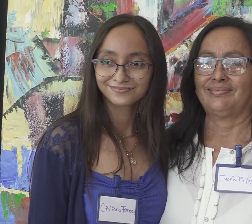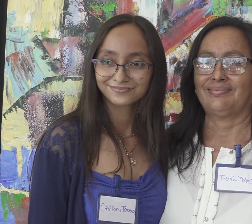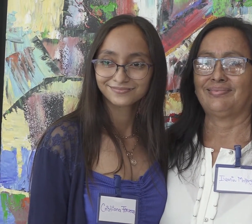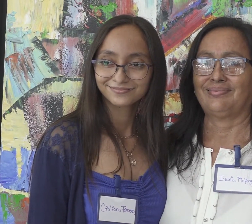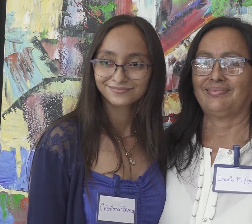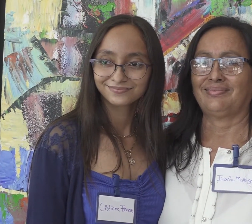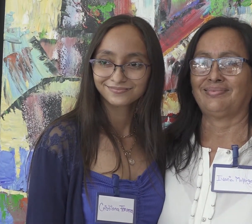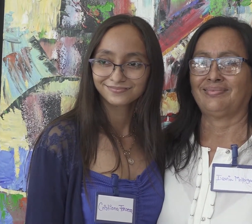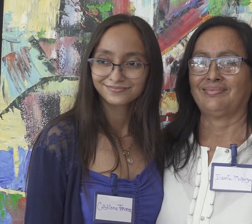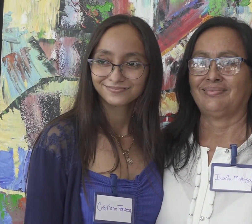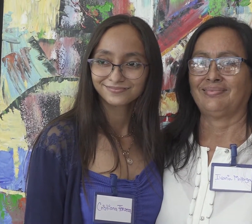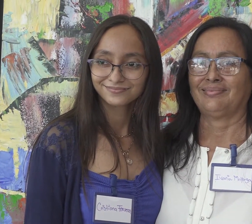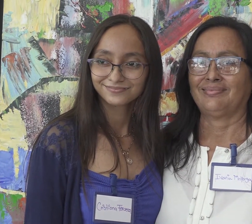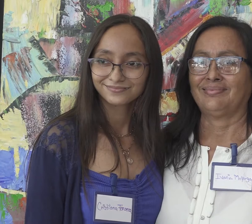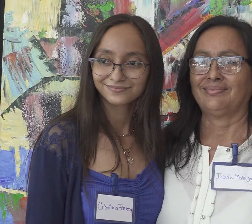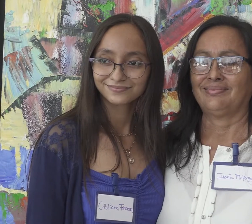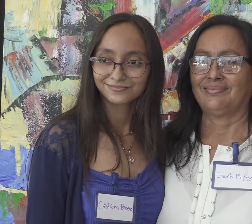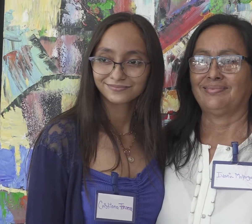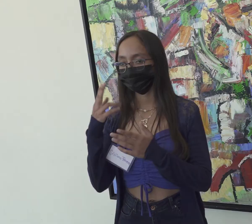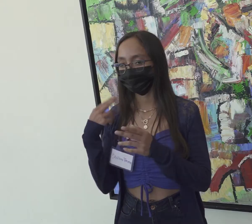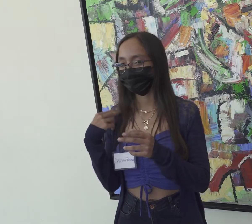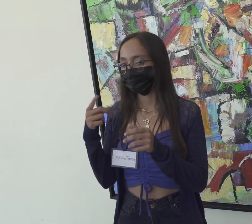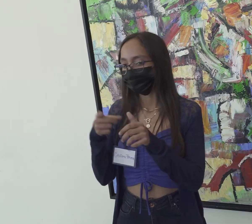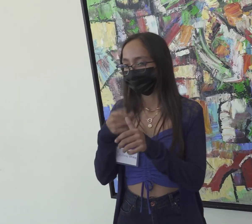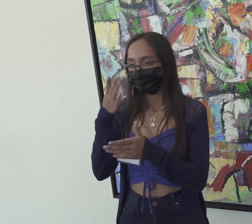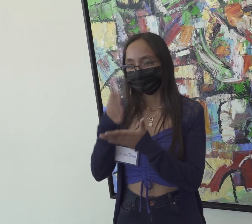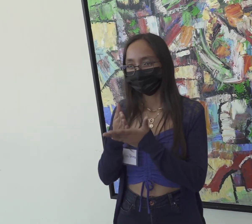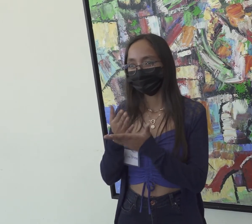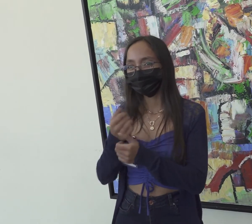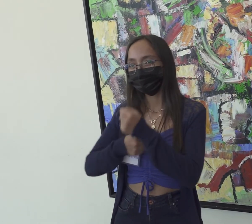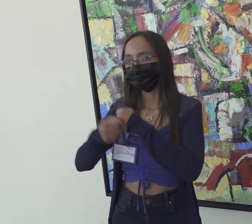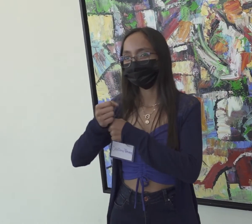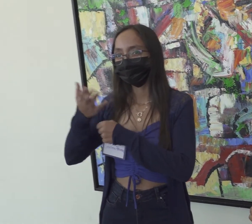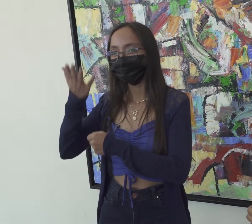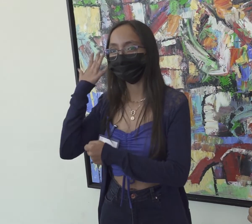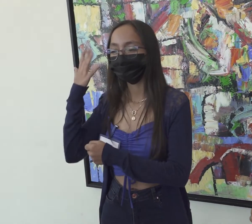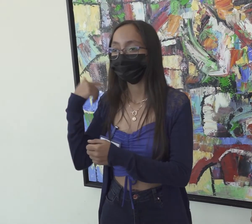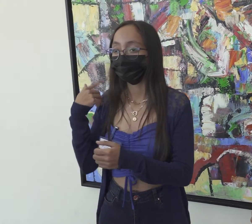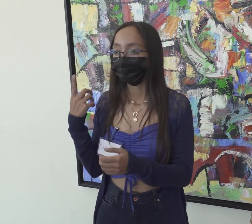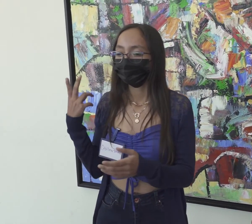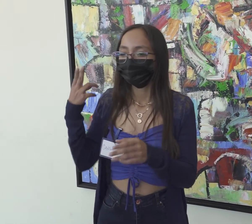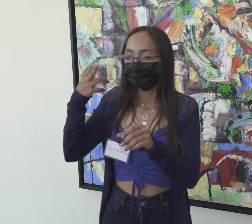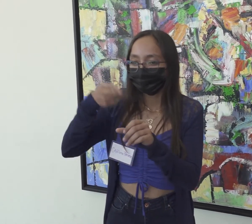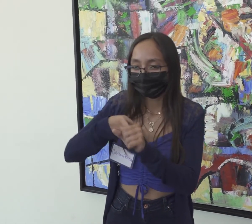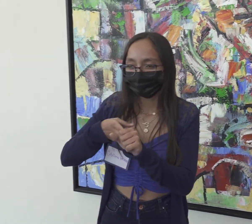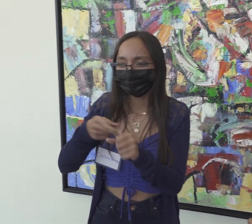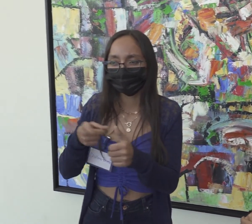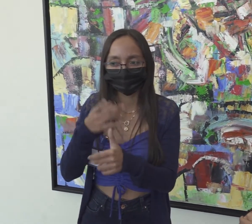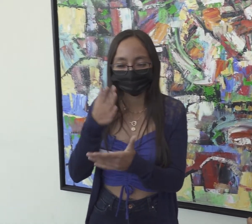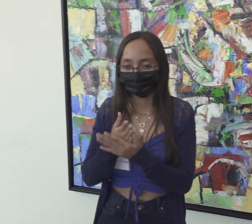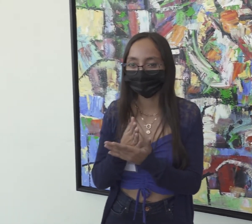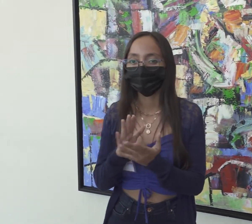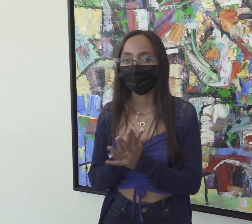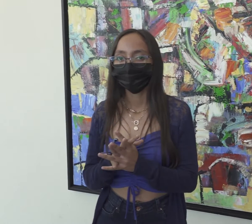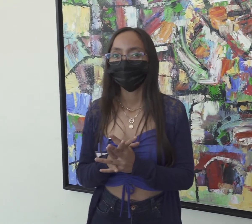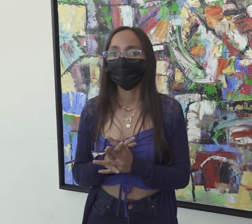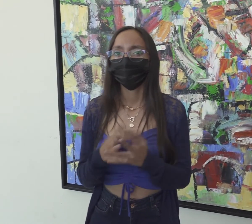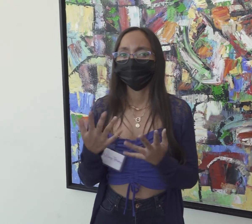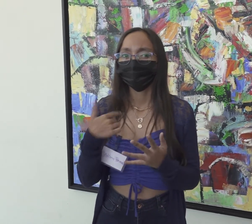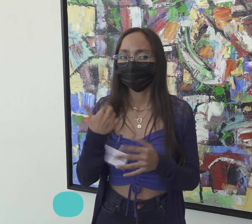sobresalido en el ámbito universitario. Y el año pasado que yo ingresé a la universidad, en un primer momento me